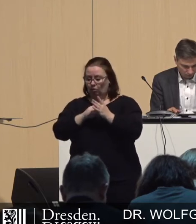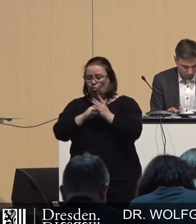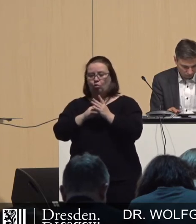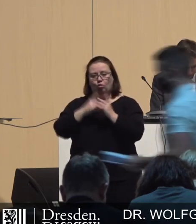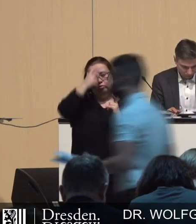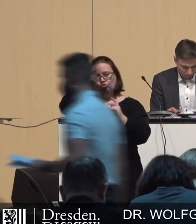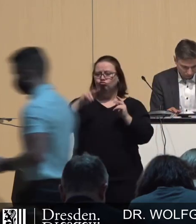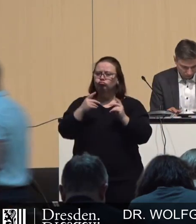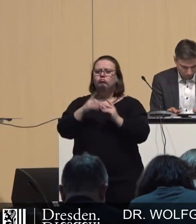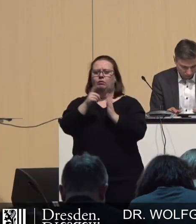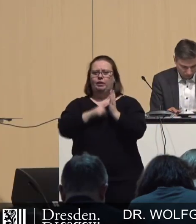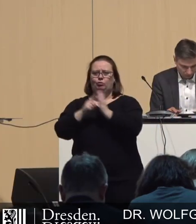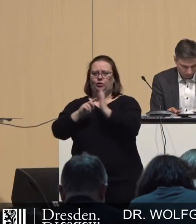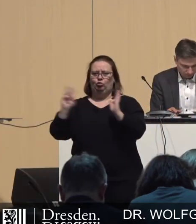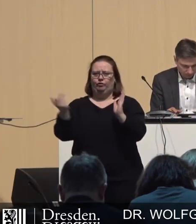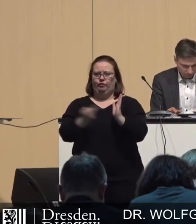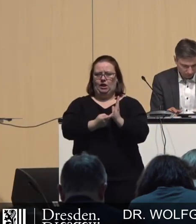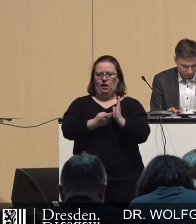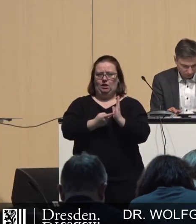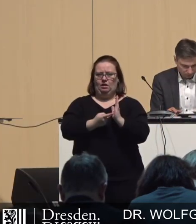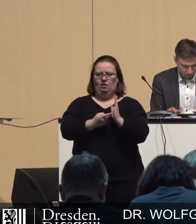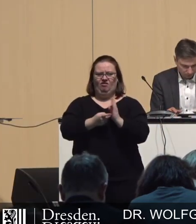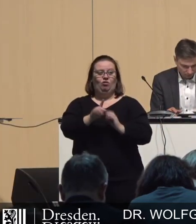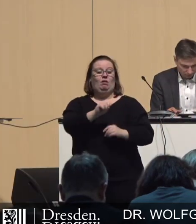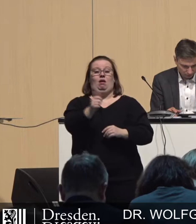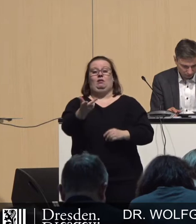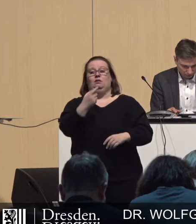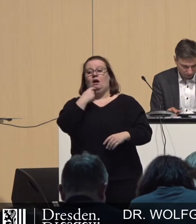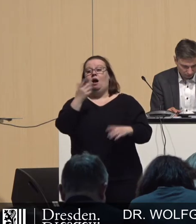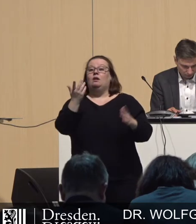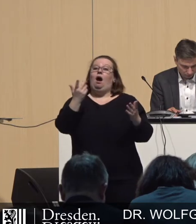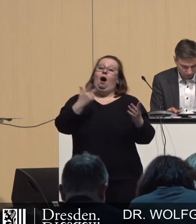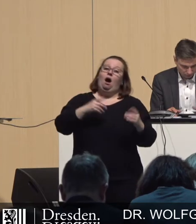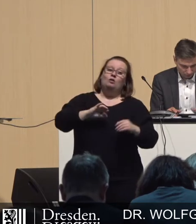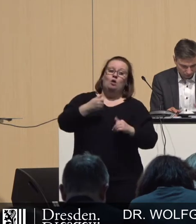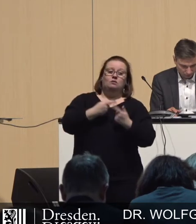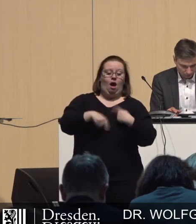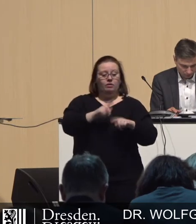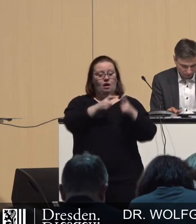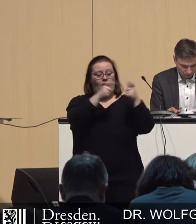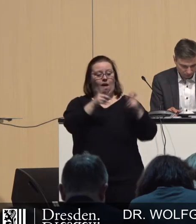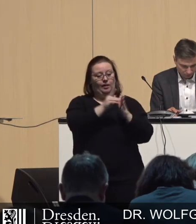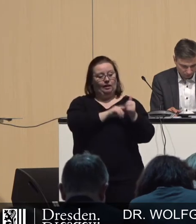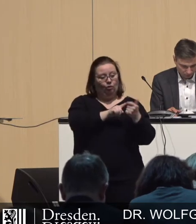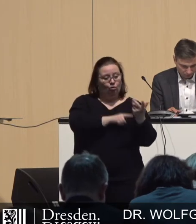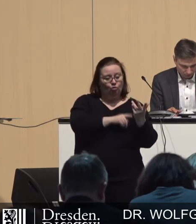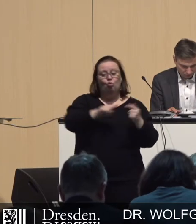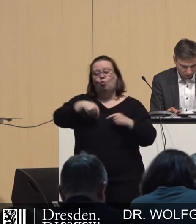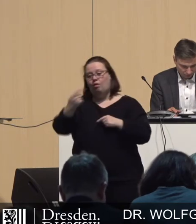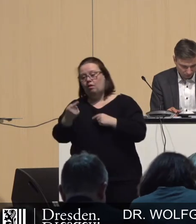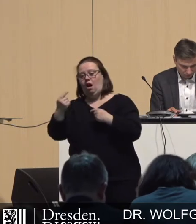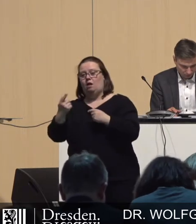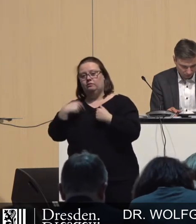als in München. Wenn jetzt von einigen gesagt wird, erst brauche es ganz andere Rahmenbedingungen, bevor man sich auf